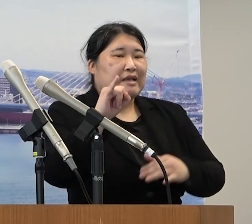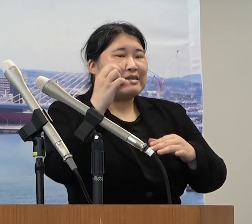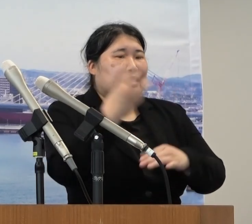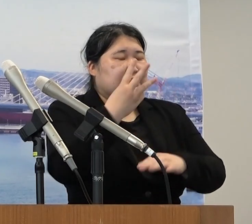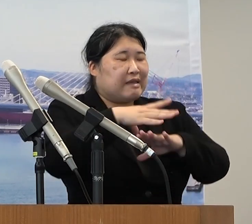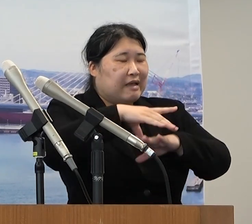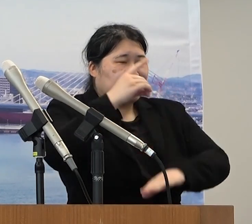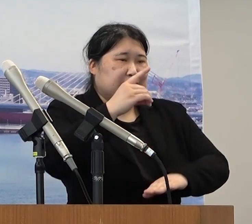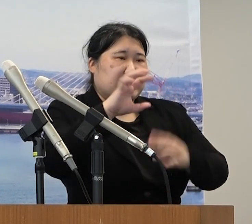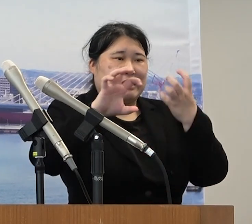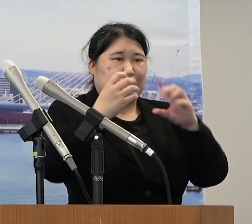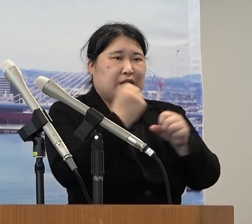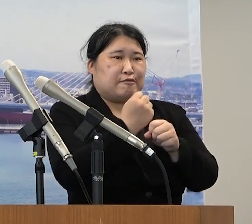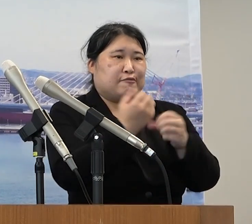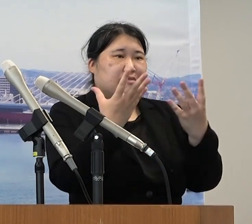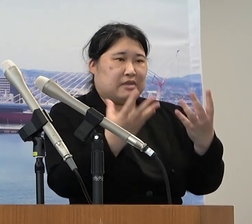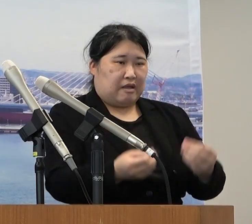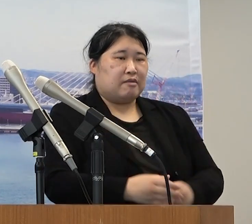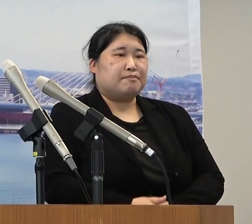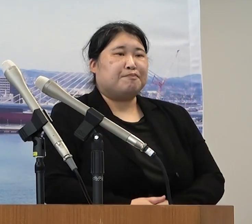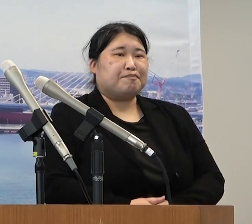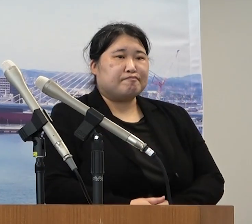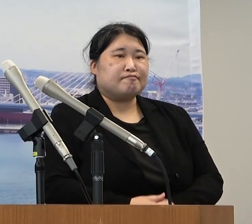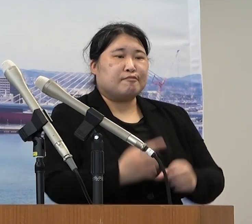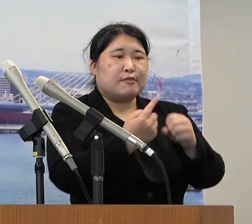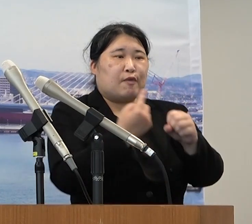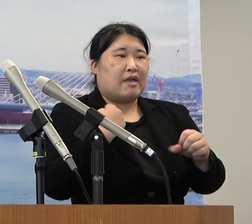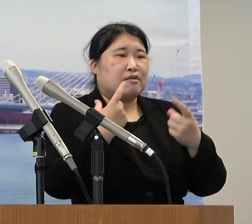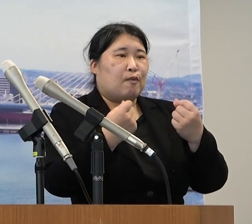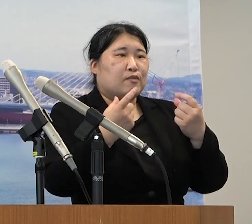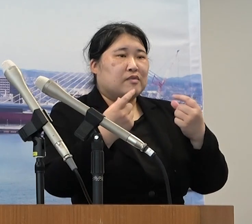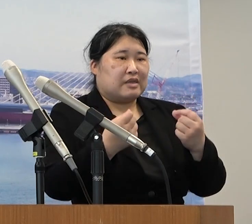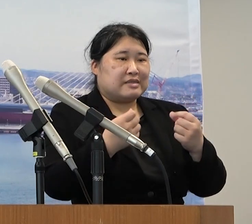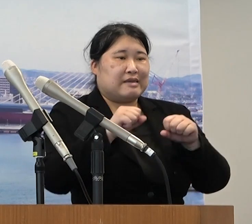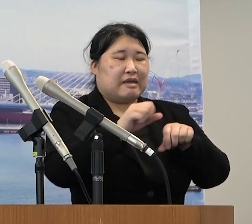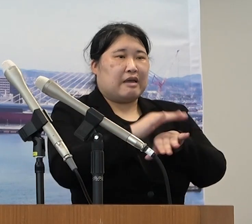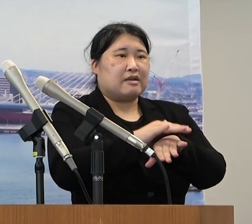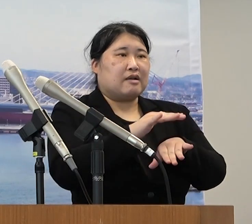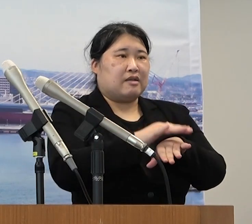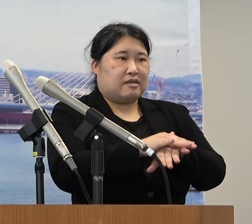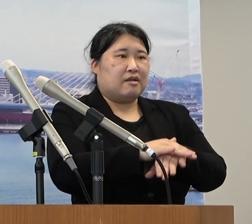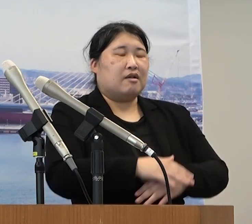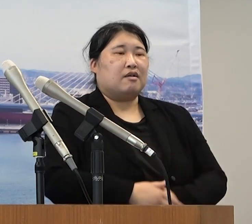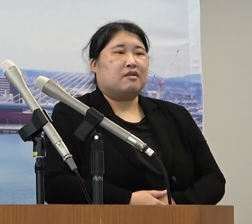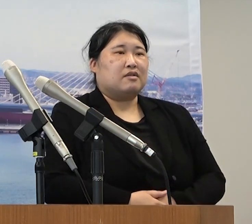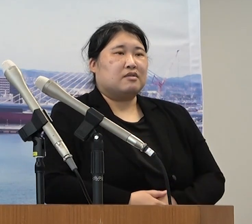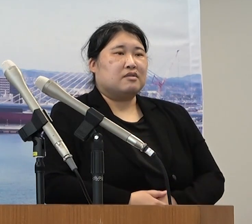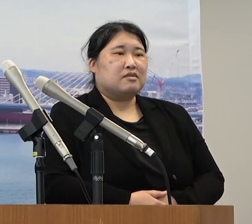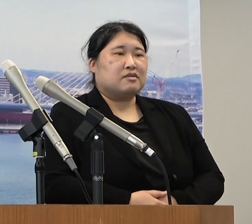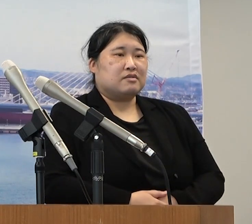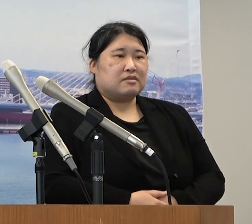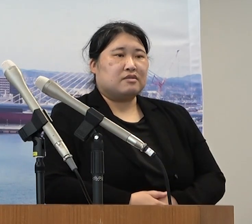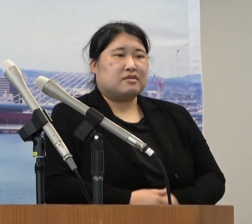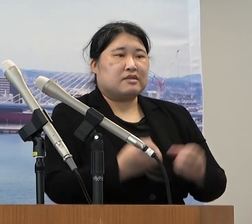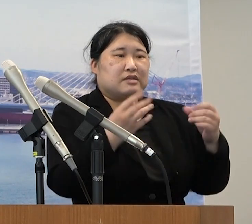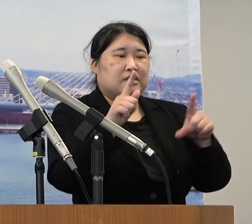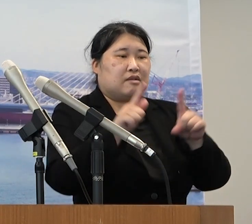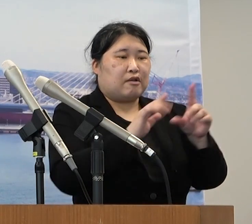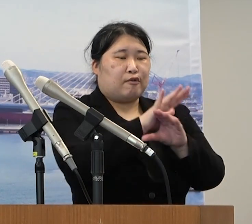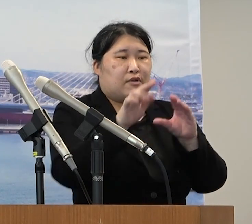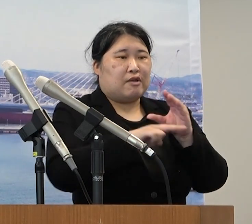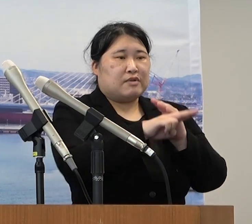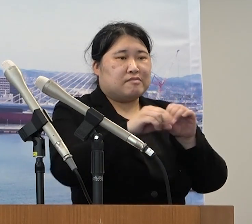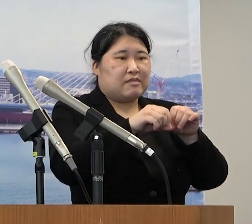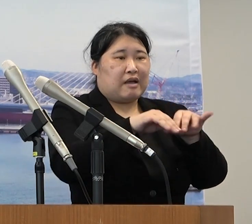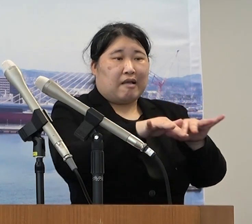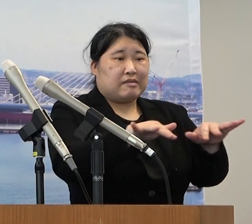り運行に際しまして、昨年と同様に吹き流し方式となりますが、新型コロナウイルス感